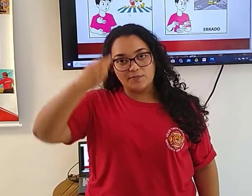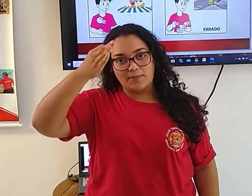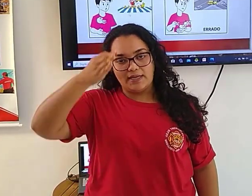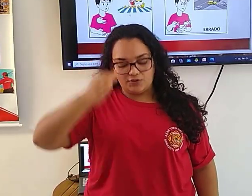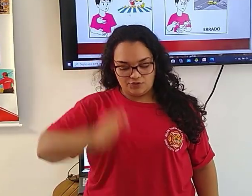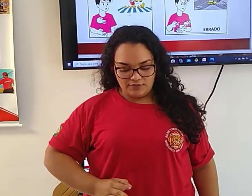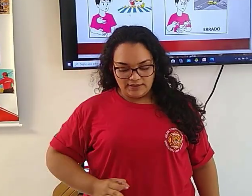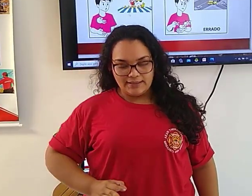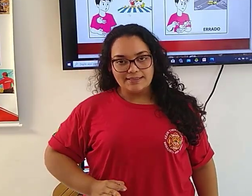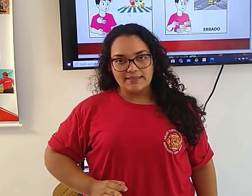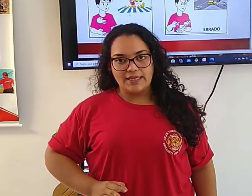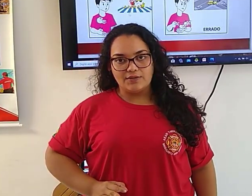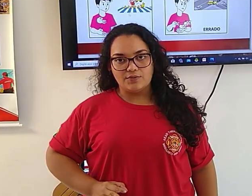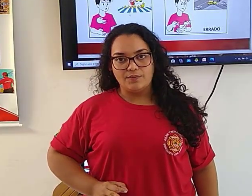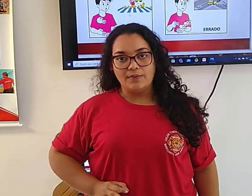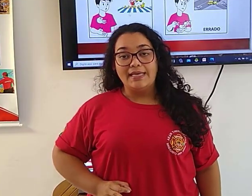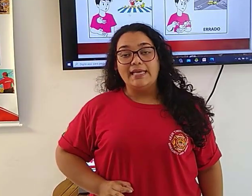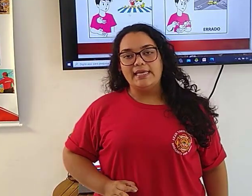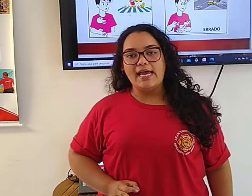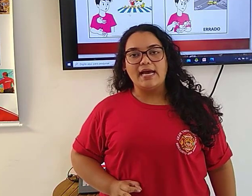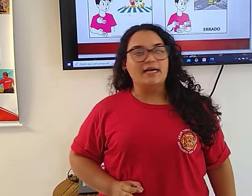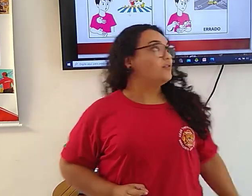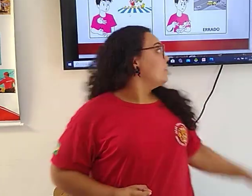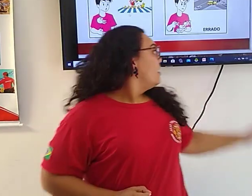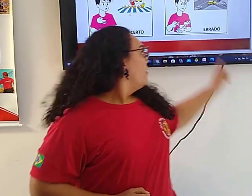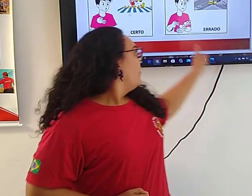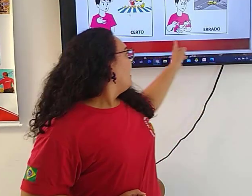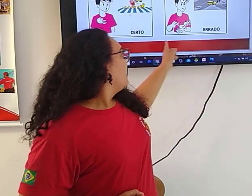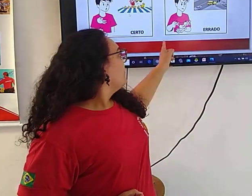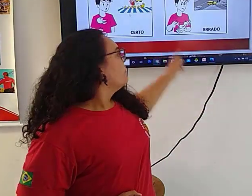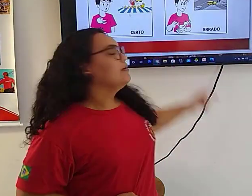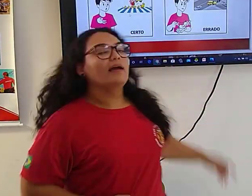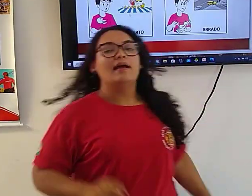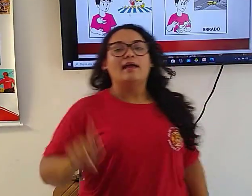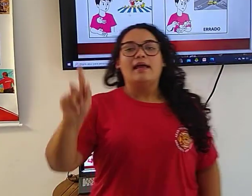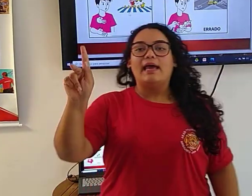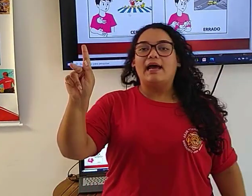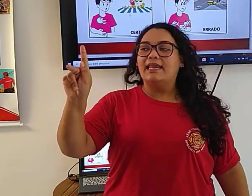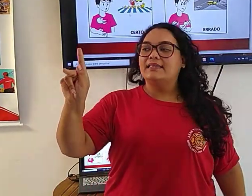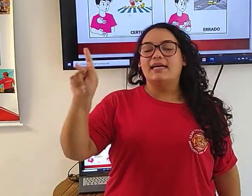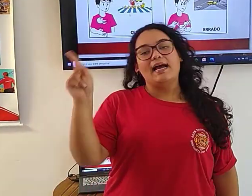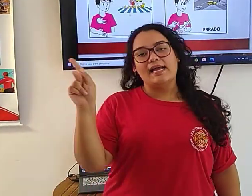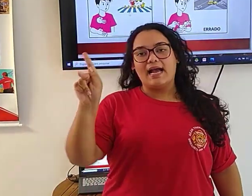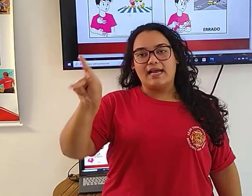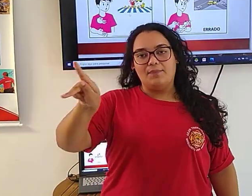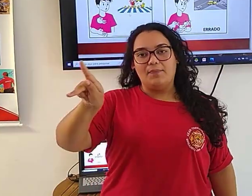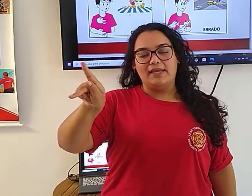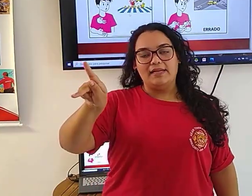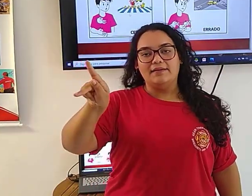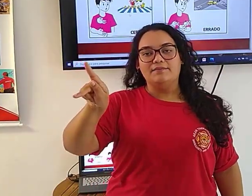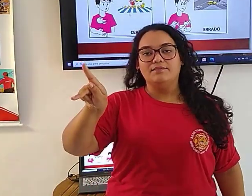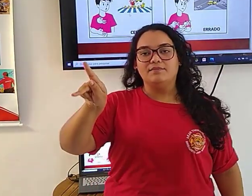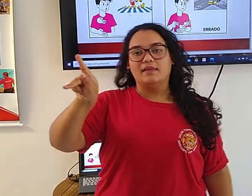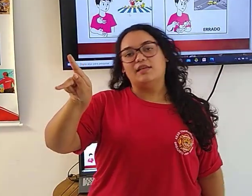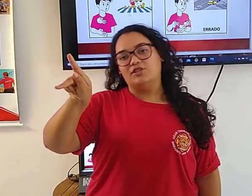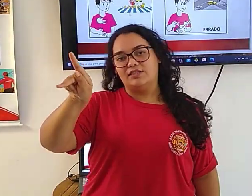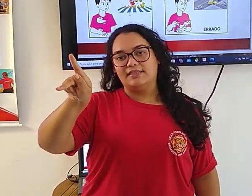baixo. Certo? E errado? O errado é a letra HKP, né? Que a gente já